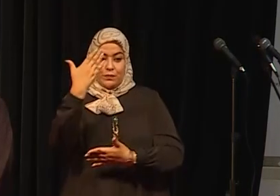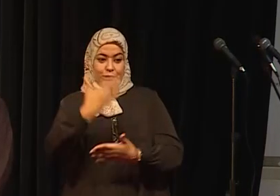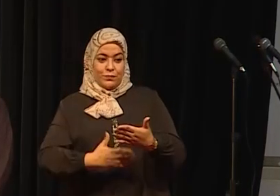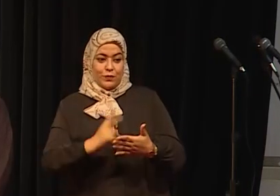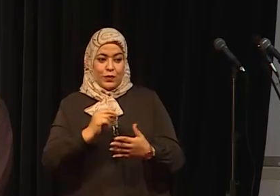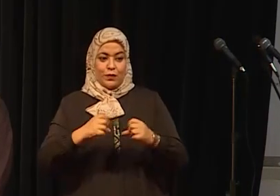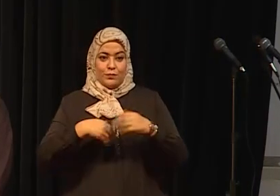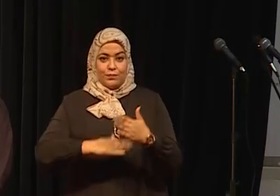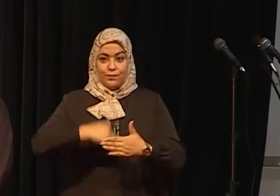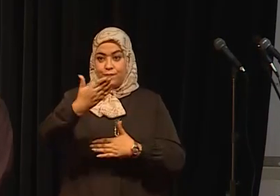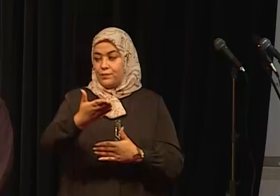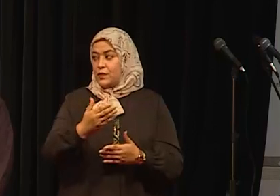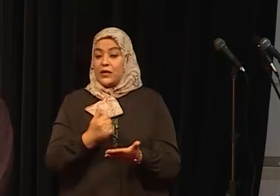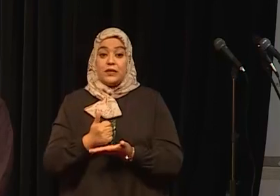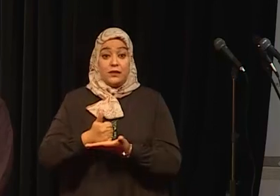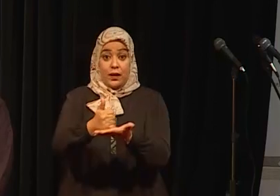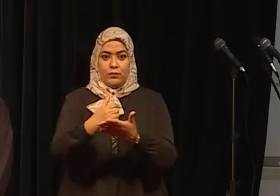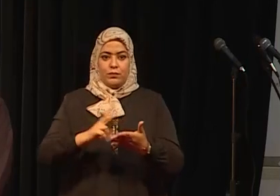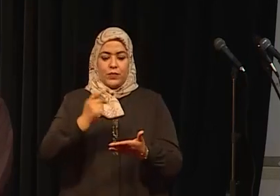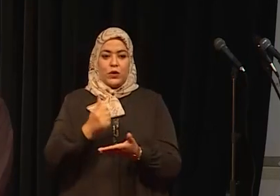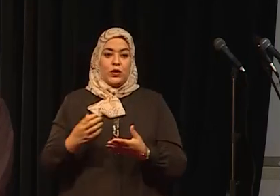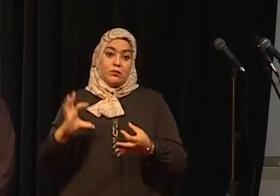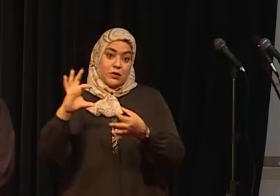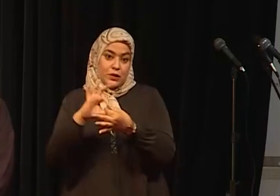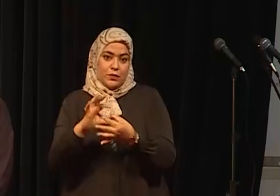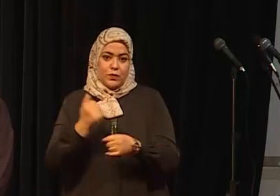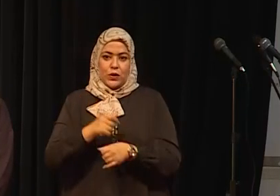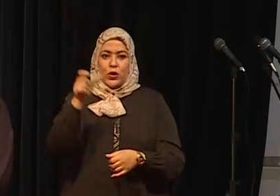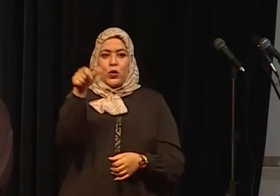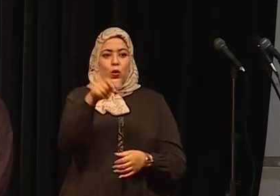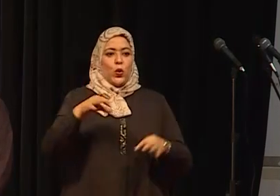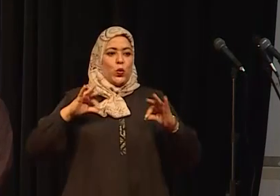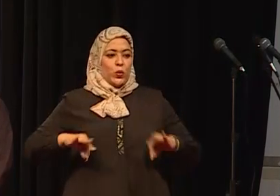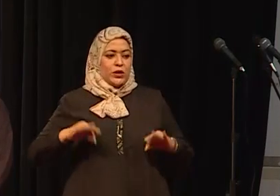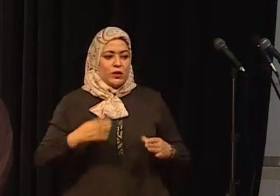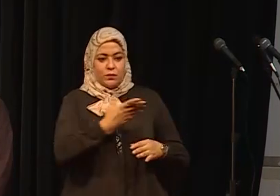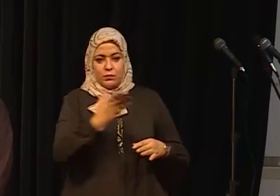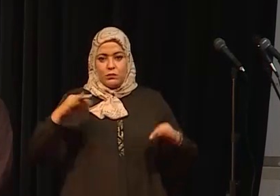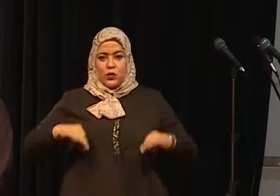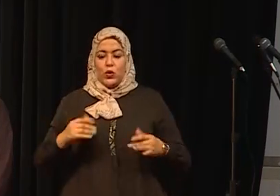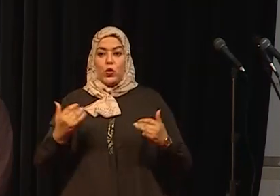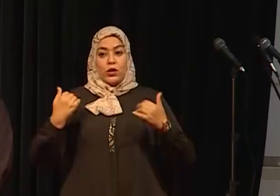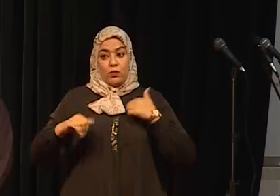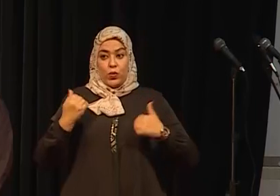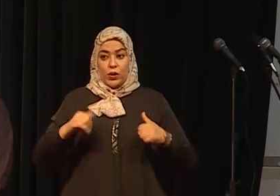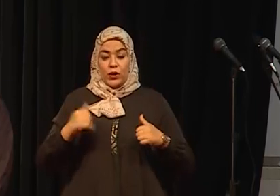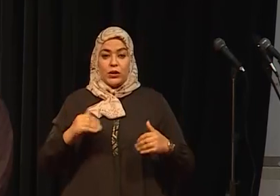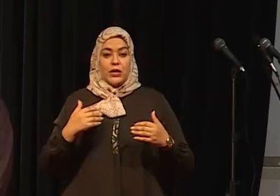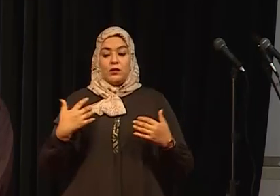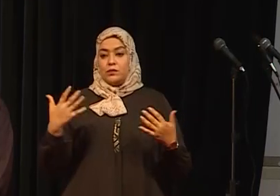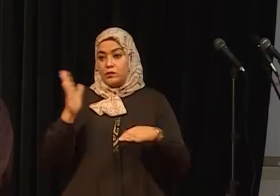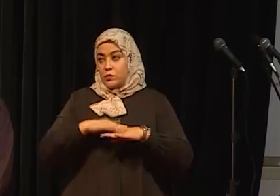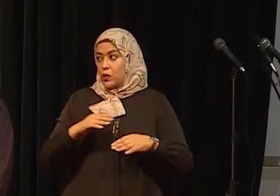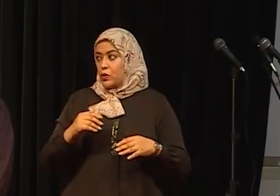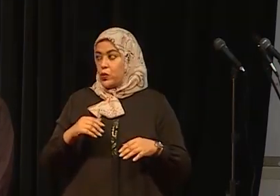بفضل الدعم والمساهمة ديال الوزارات بحال وزارة التضامن والإدماج